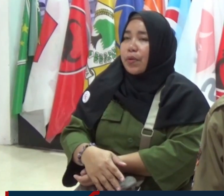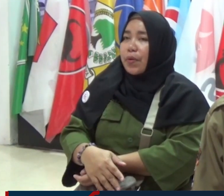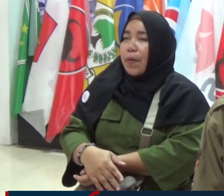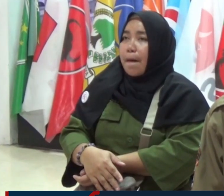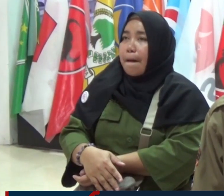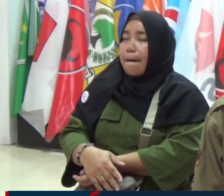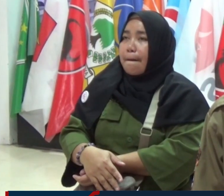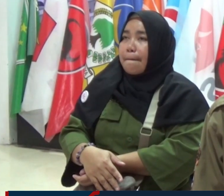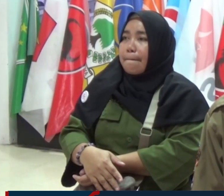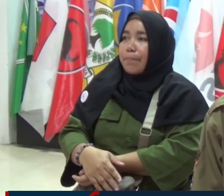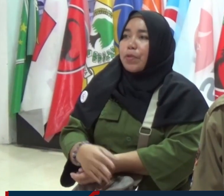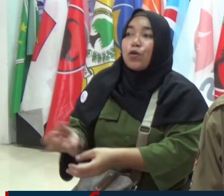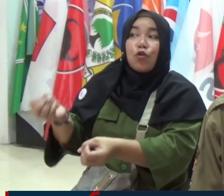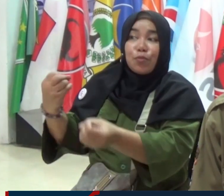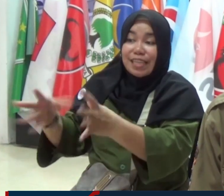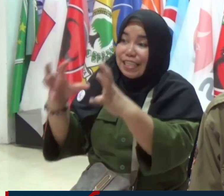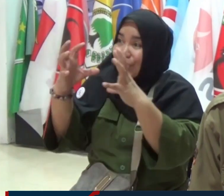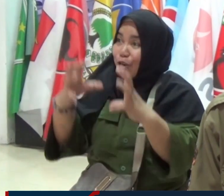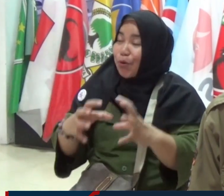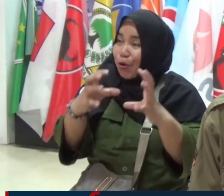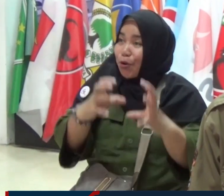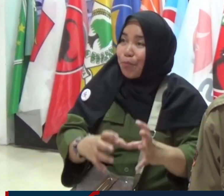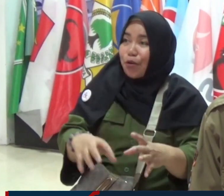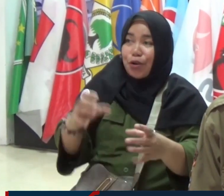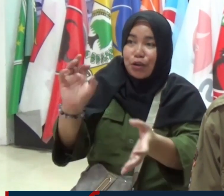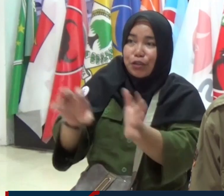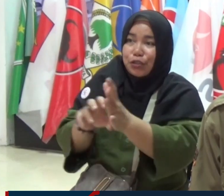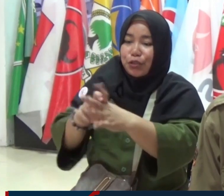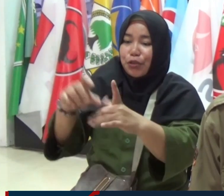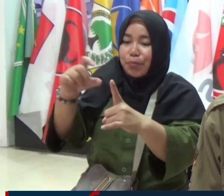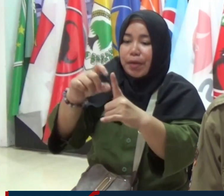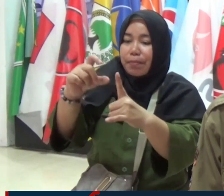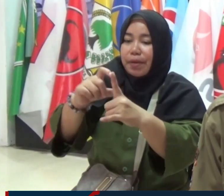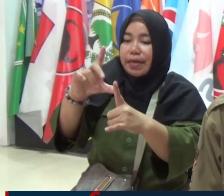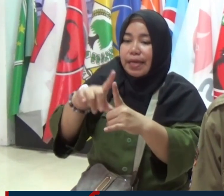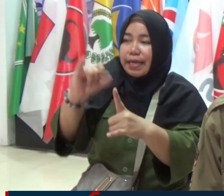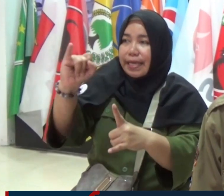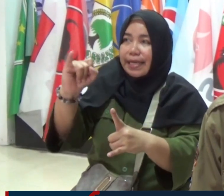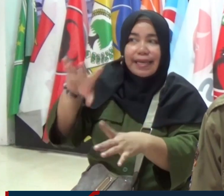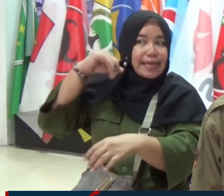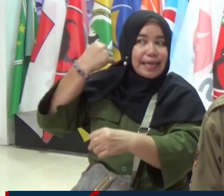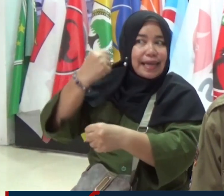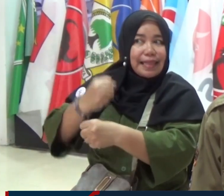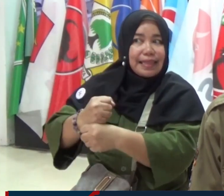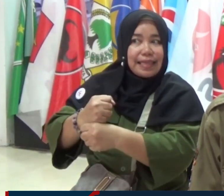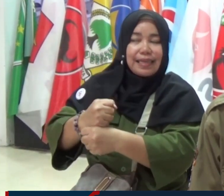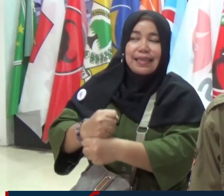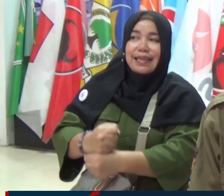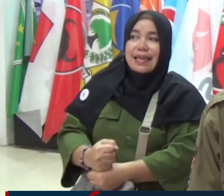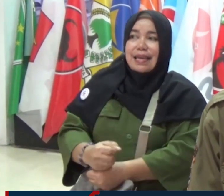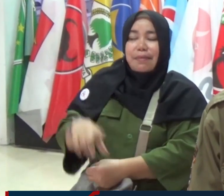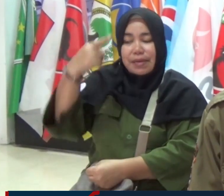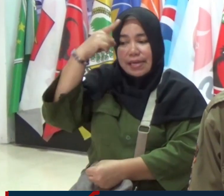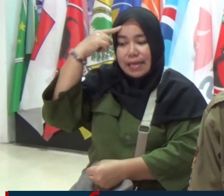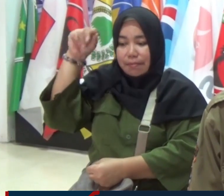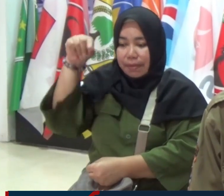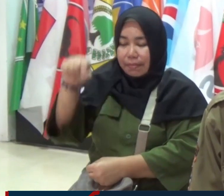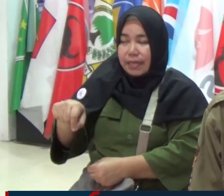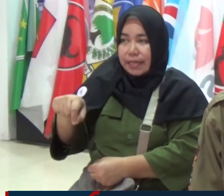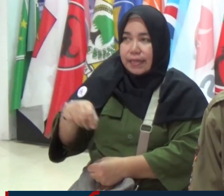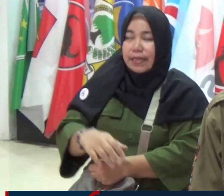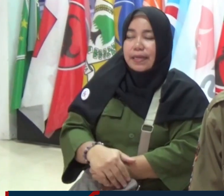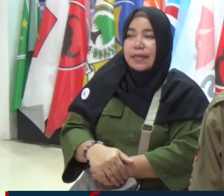dengan komunitasnya, memberikan pendidikan pemilih